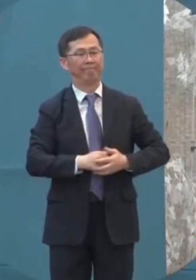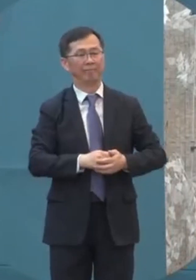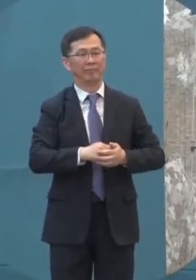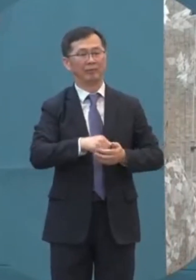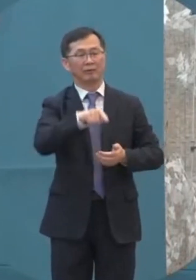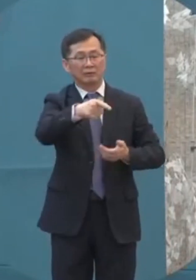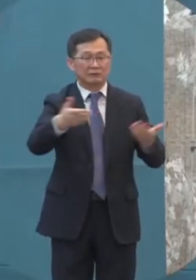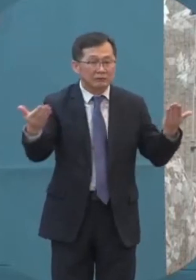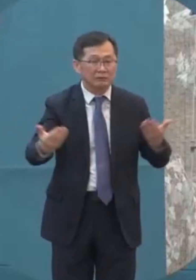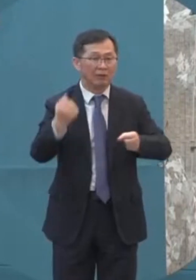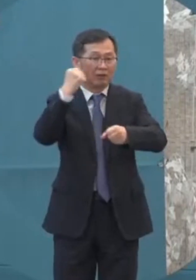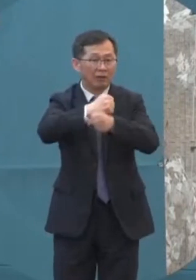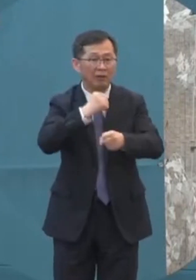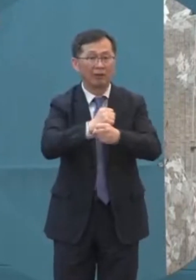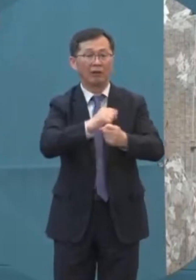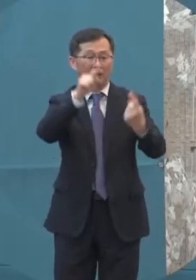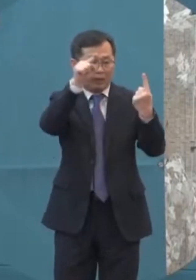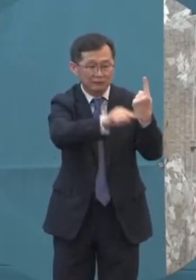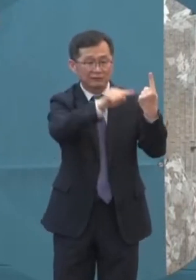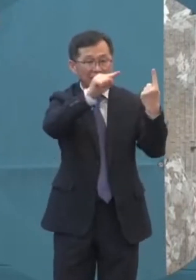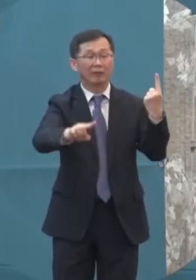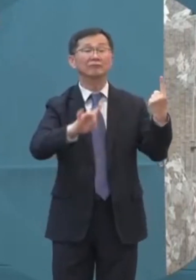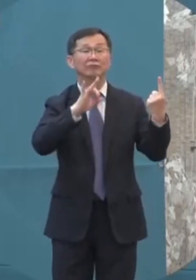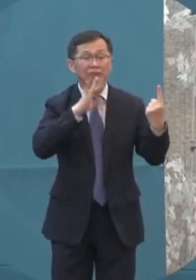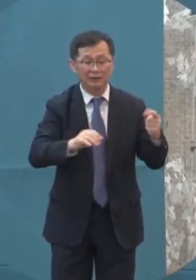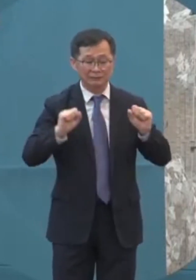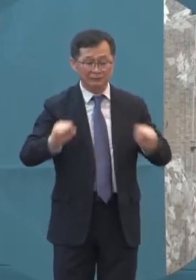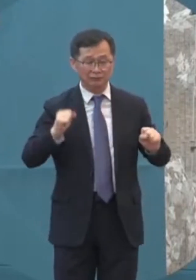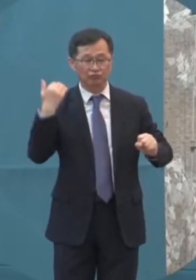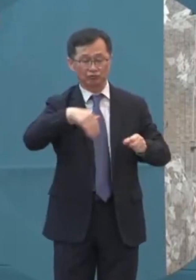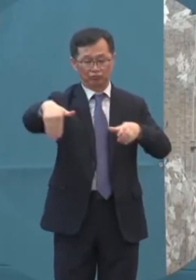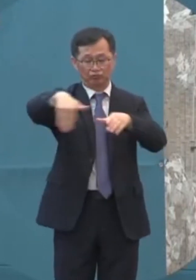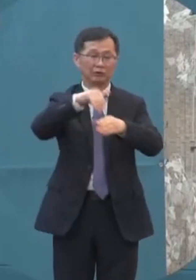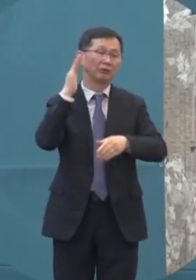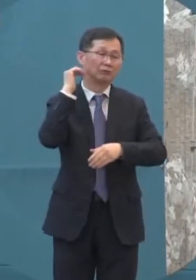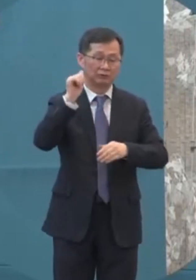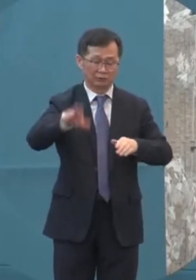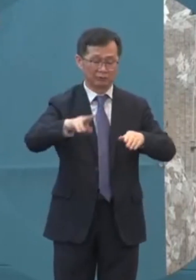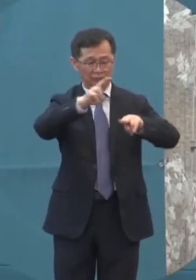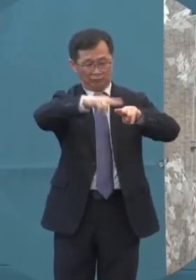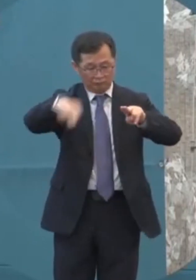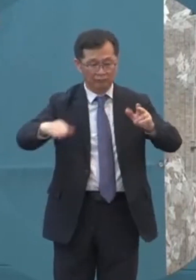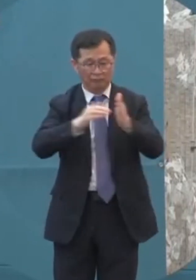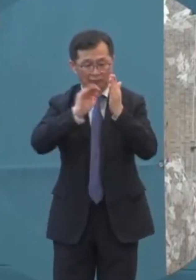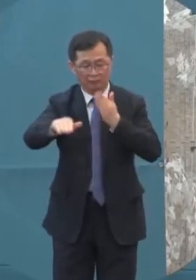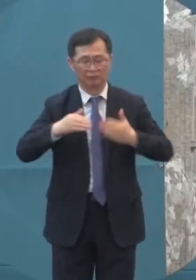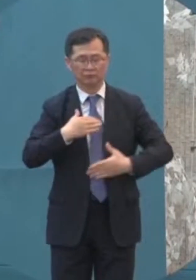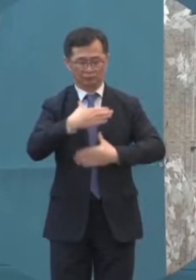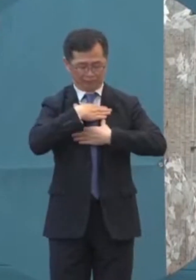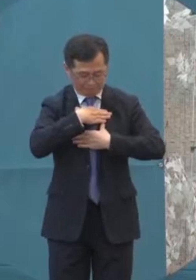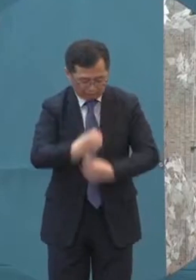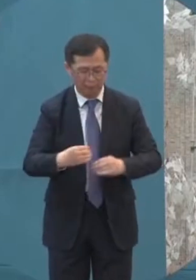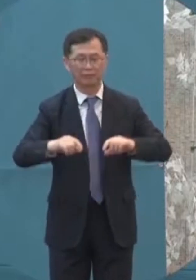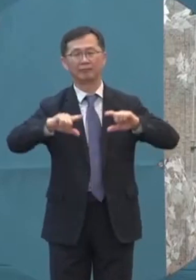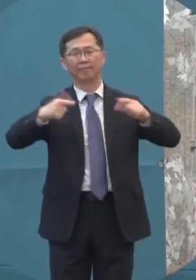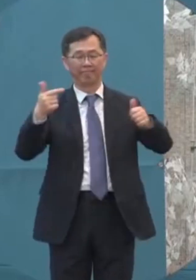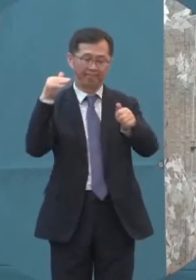그런 일 안 당한 사람이 딱 한 사람, 문재인 대통령뿐인데 그분도 퇴임 이후에 꼭 편안했던 것만은 아니잖아요.